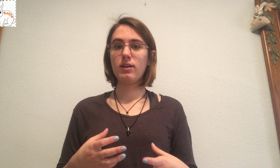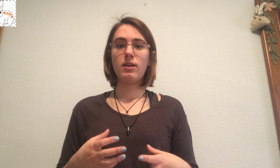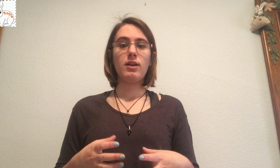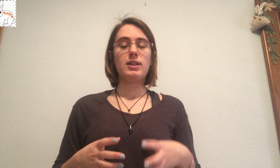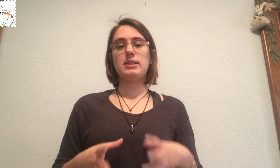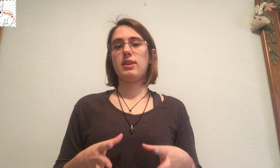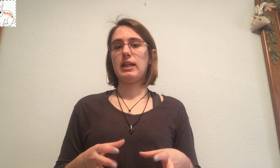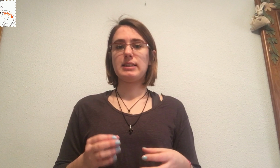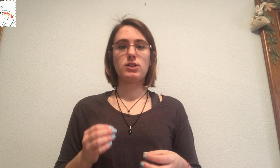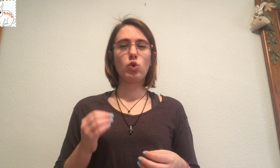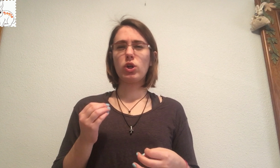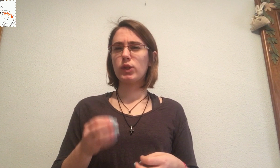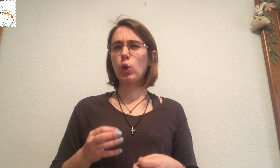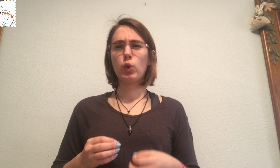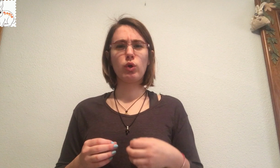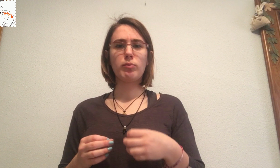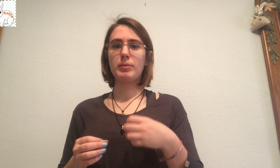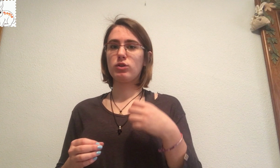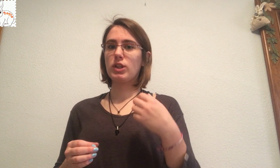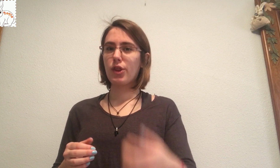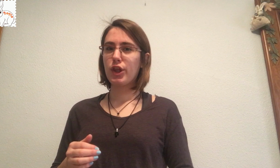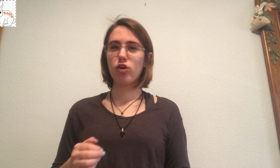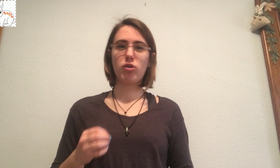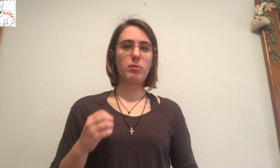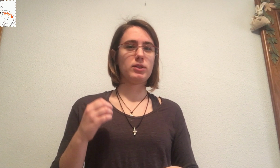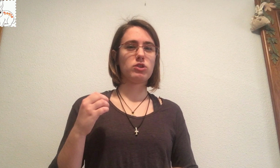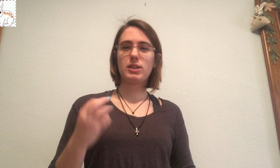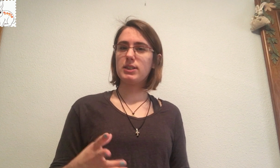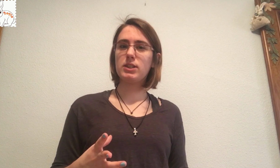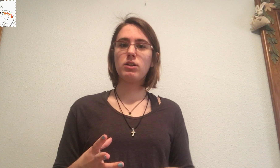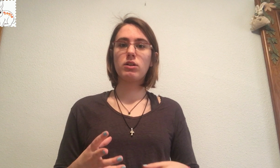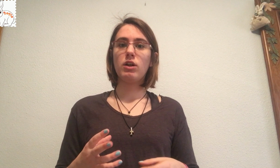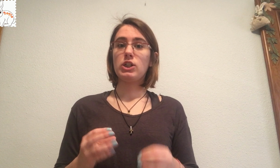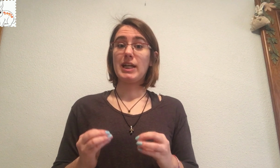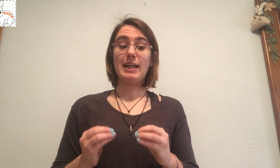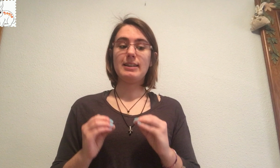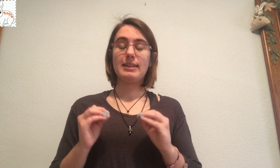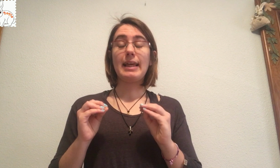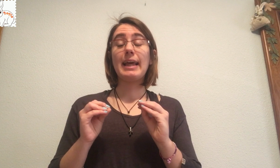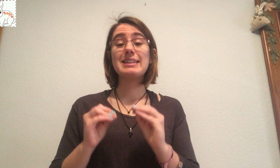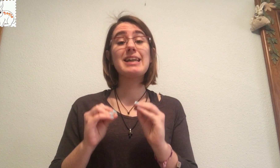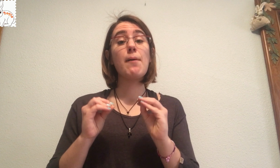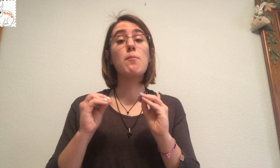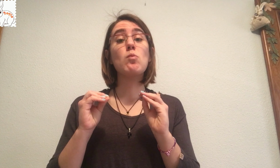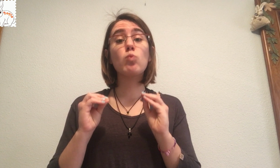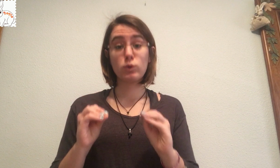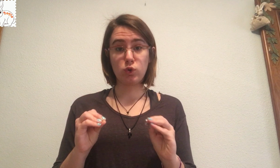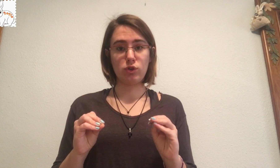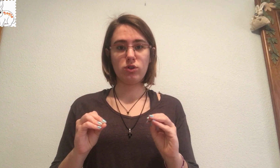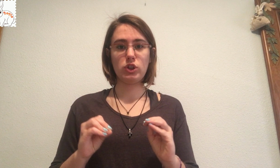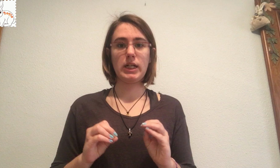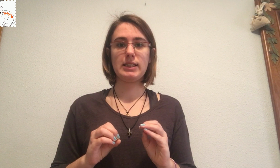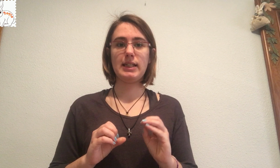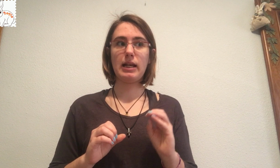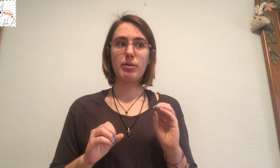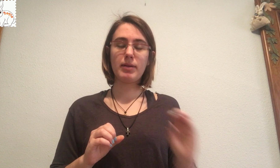Es decir, estás todo el rato con momentos de acción Con momentos de tensión O sea, te engancha mucho O sea, si la primera